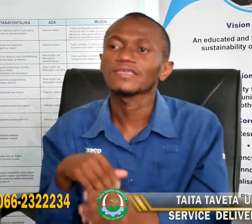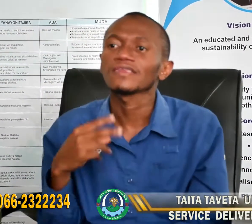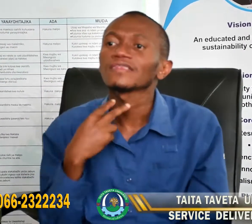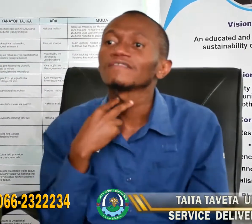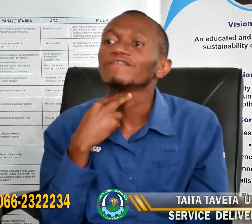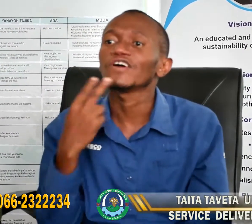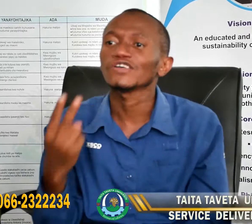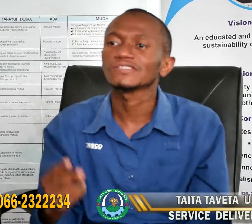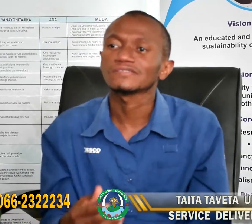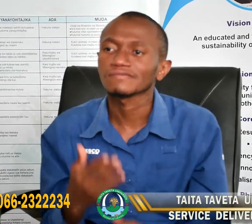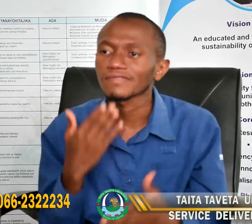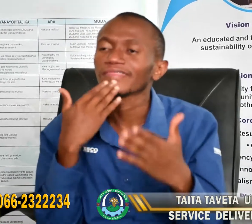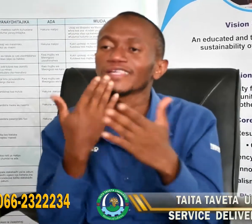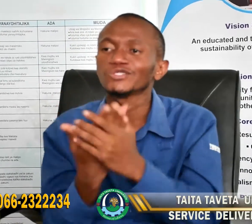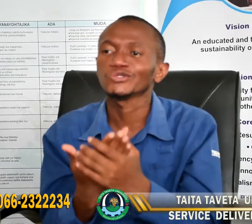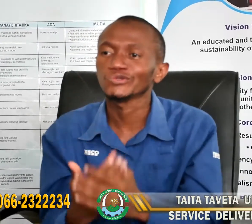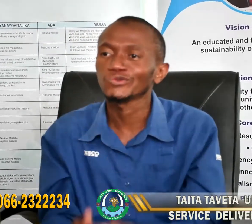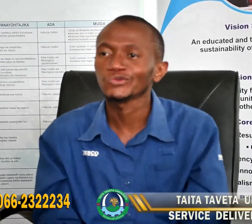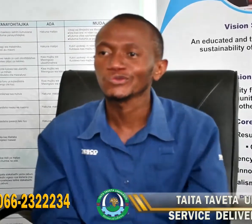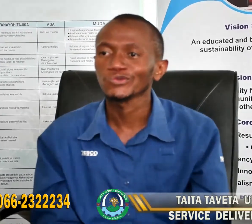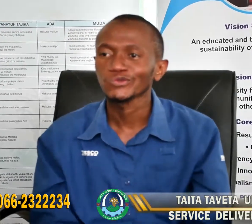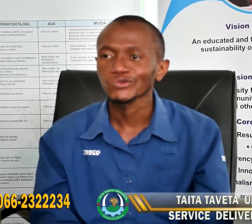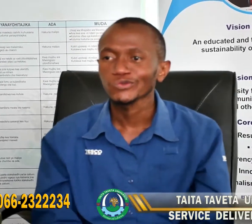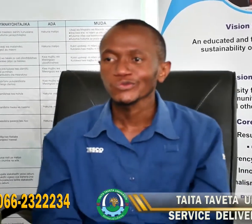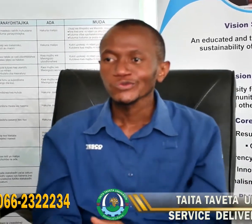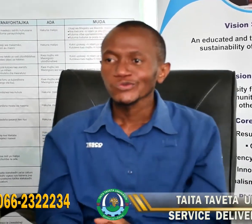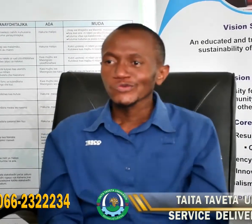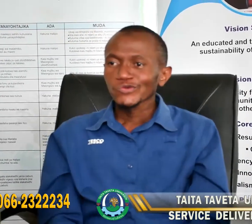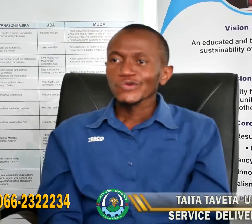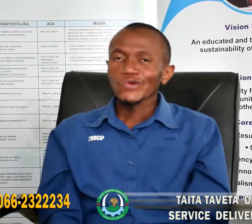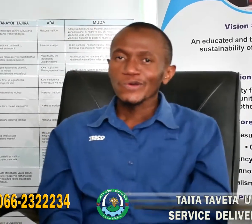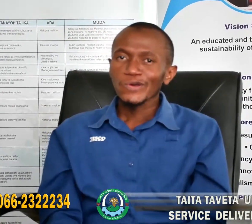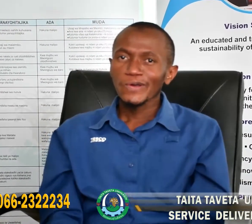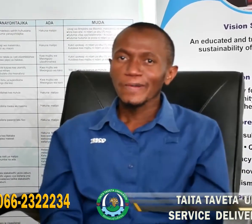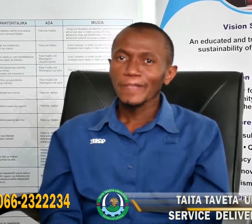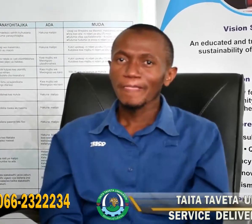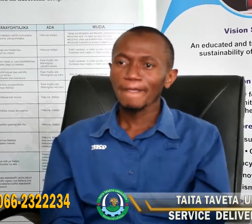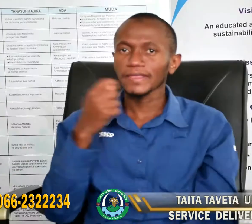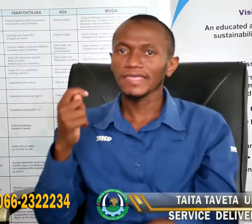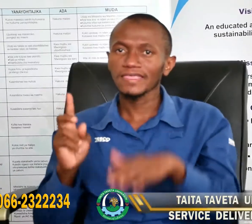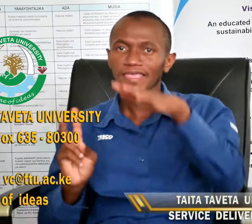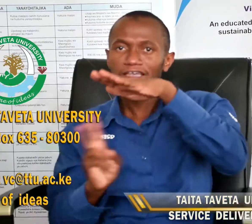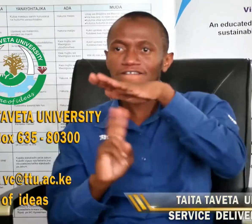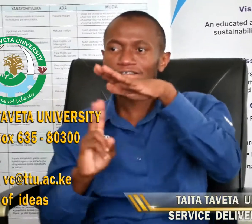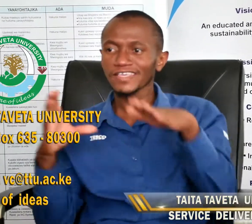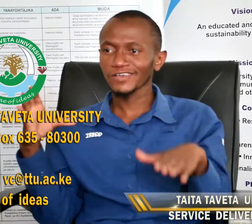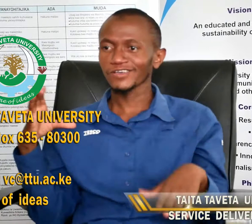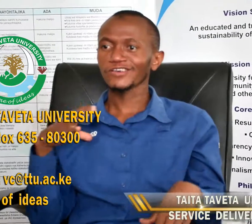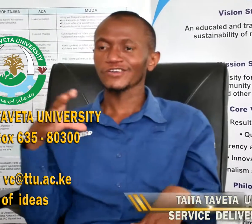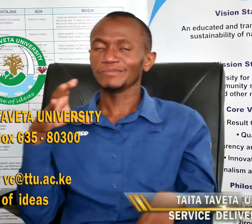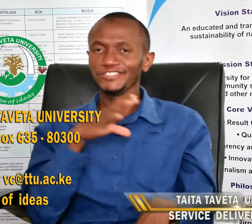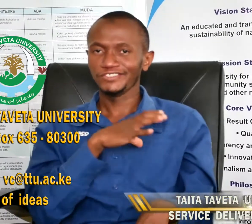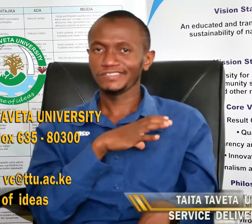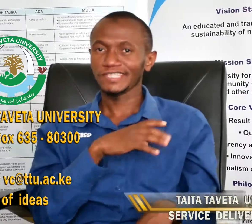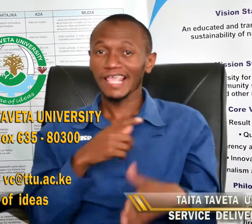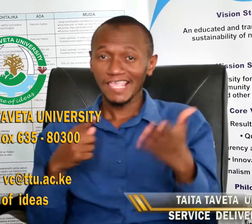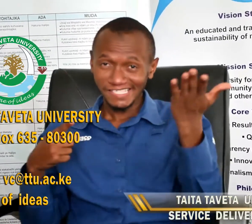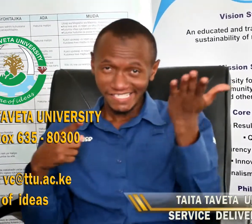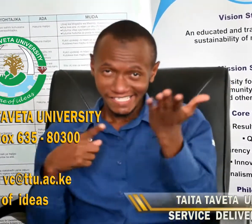Muda: ndani ya siku 60 baada ya kupokea ankara. Kwa maelezo zaidi,